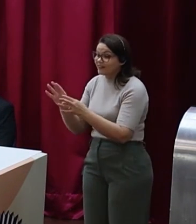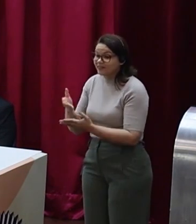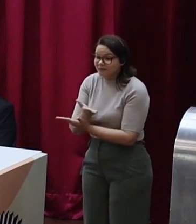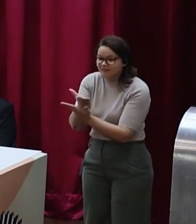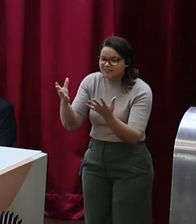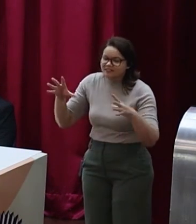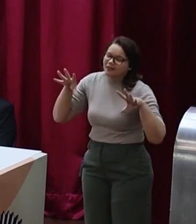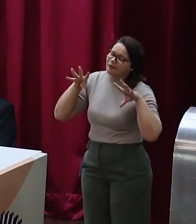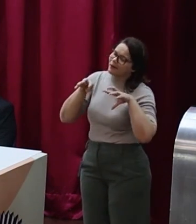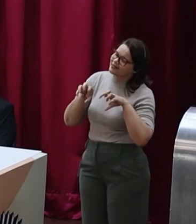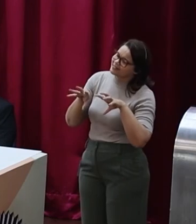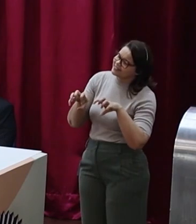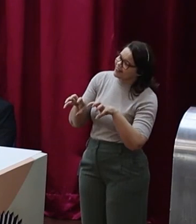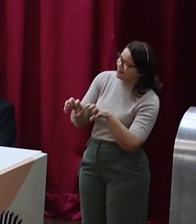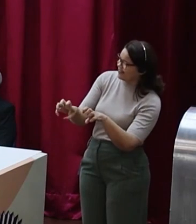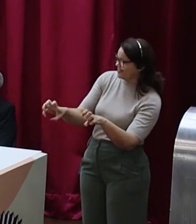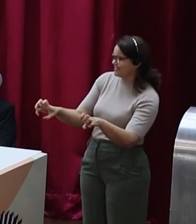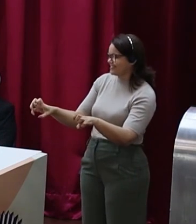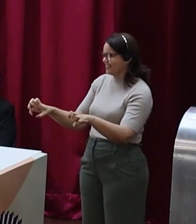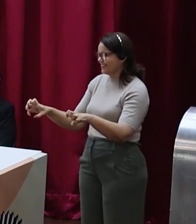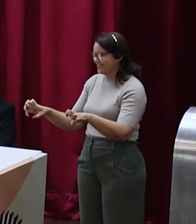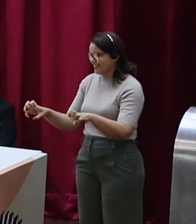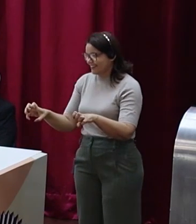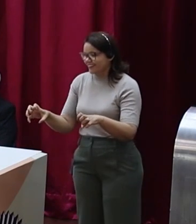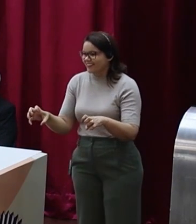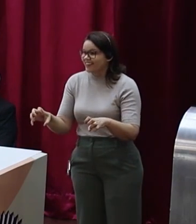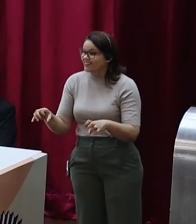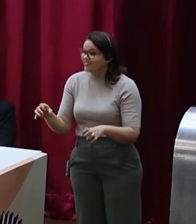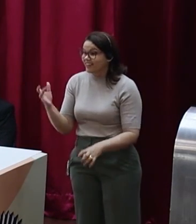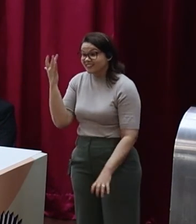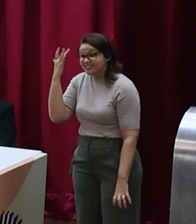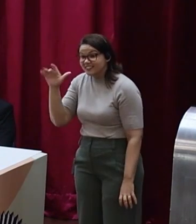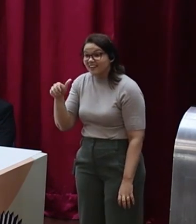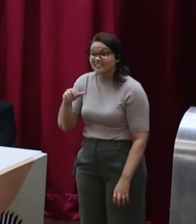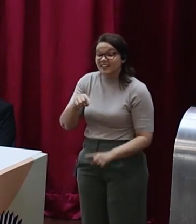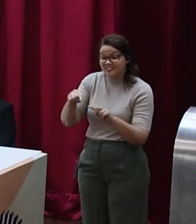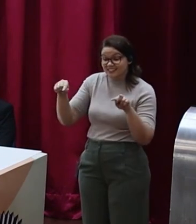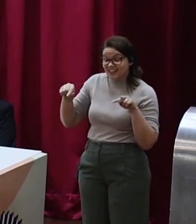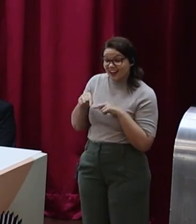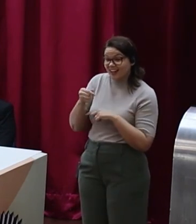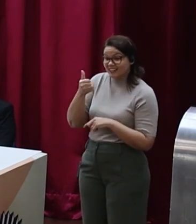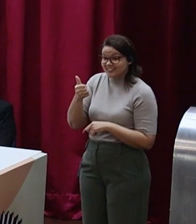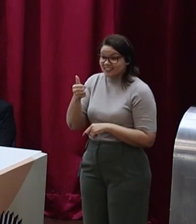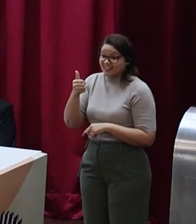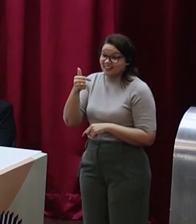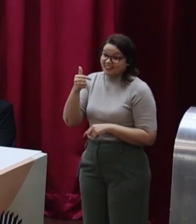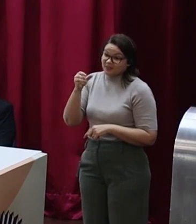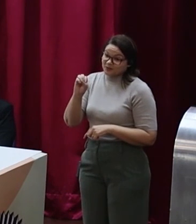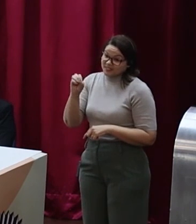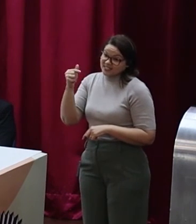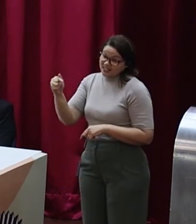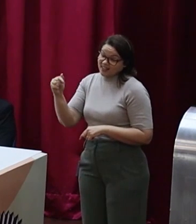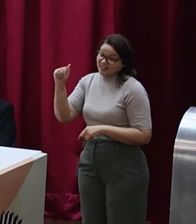uma massagem com... né? Fazer uma... quem não sabe, sala 107A, da Didática 7,